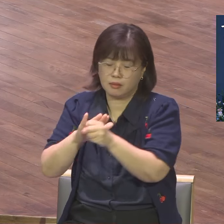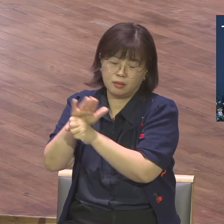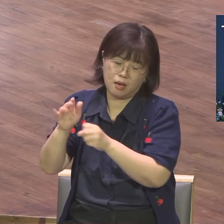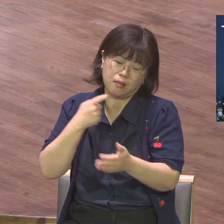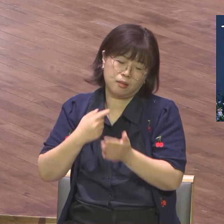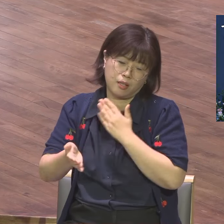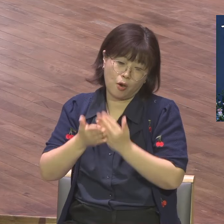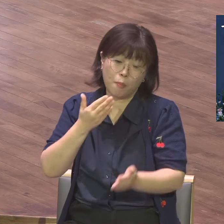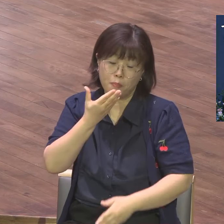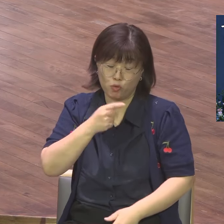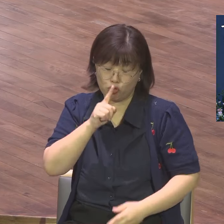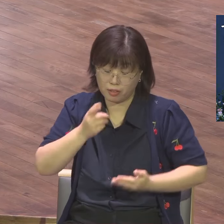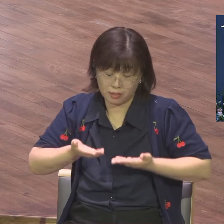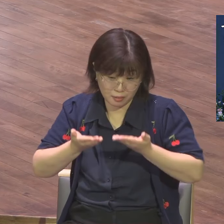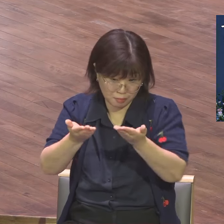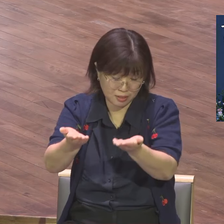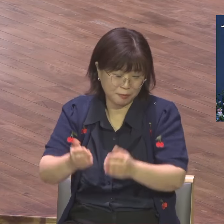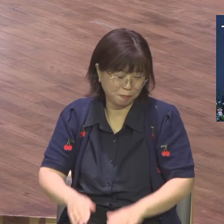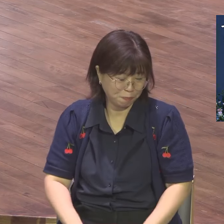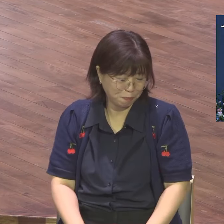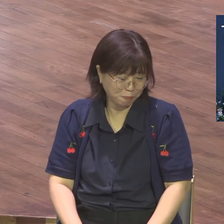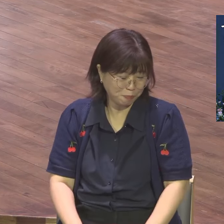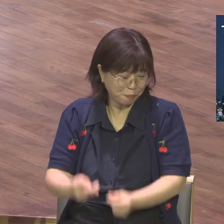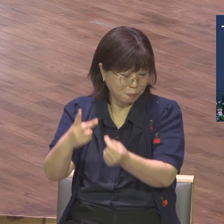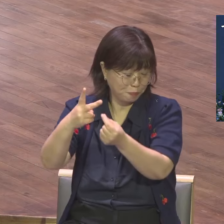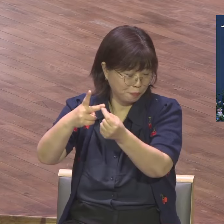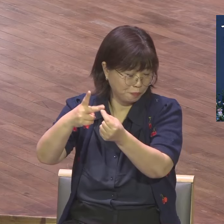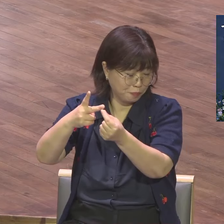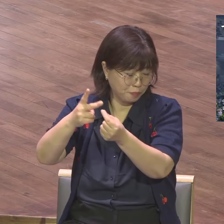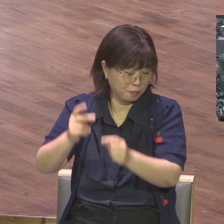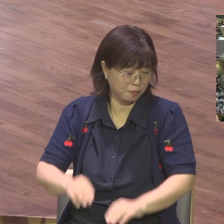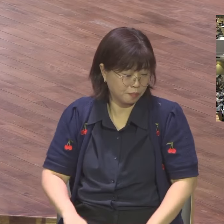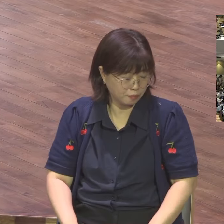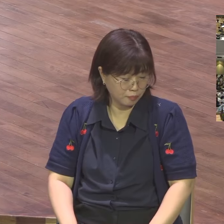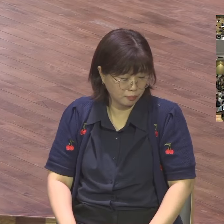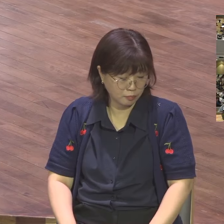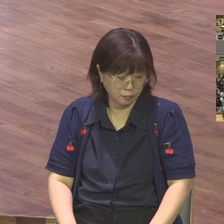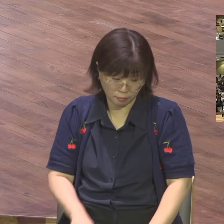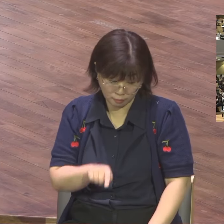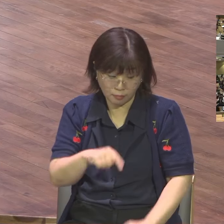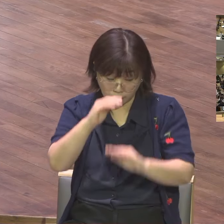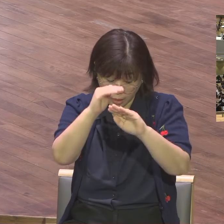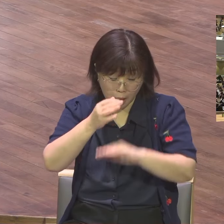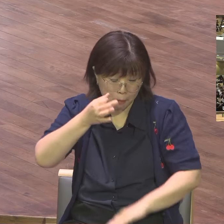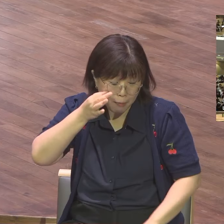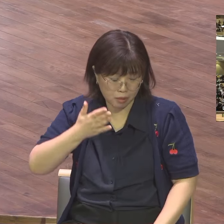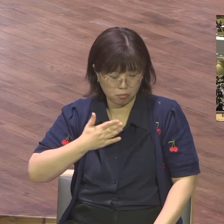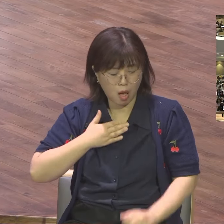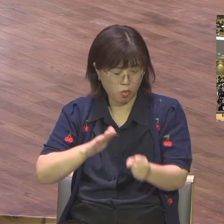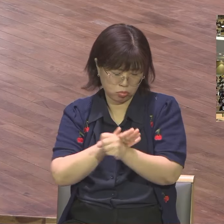번째로 사랑받고 주는 기쁨입니다. 9절로 11절입니다. 내 사랑아